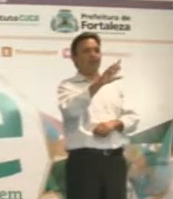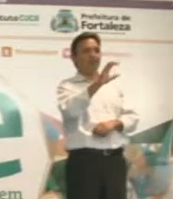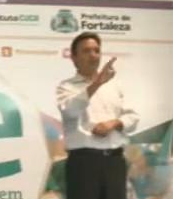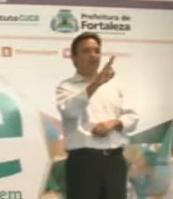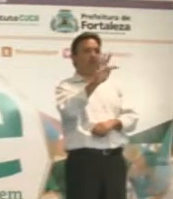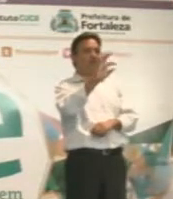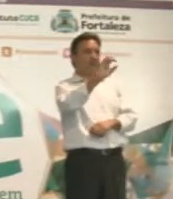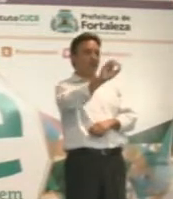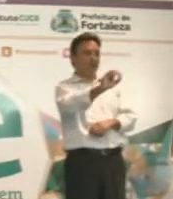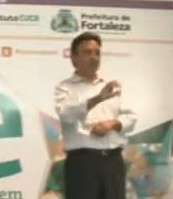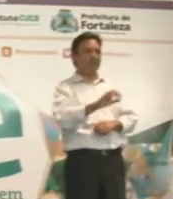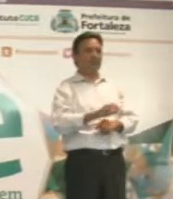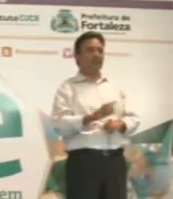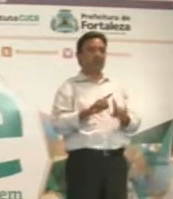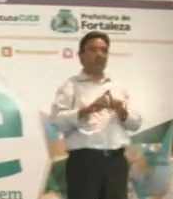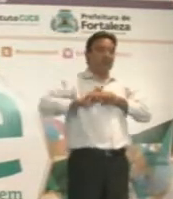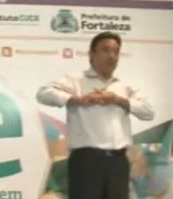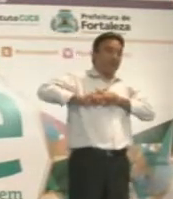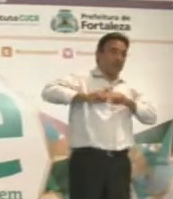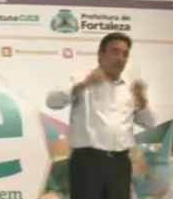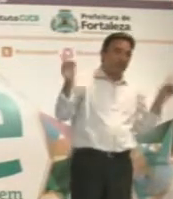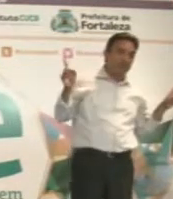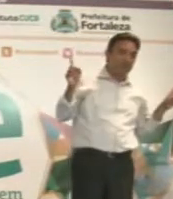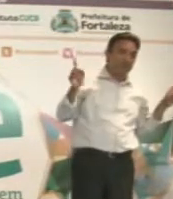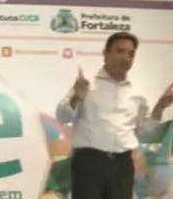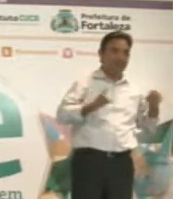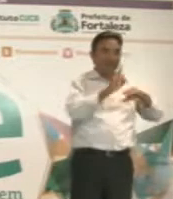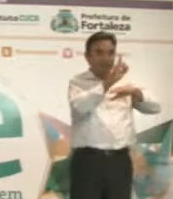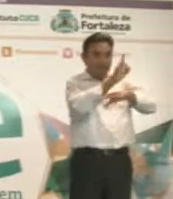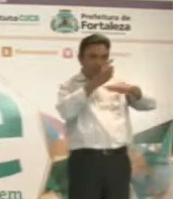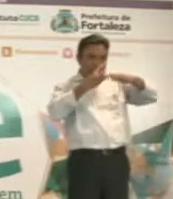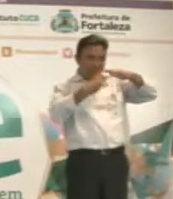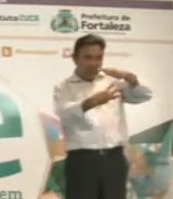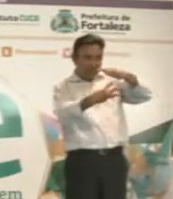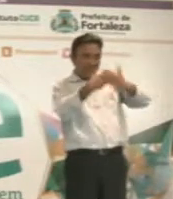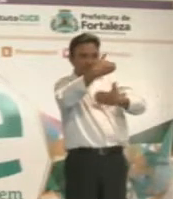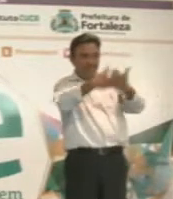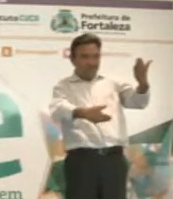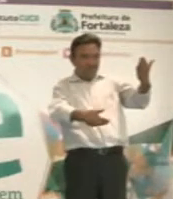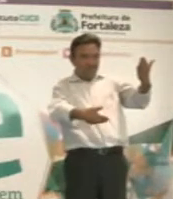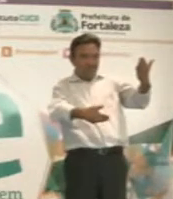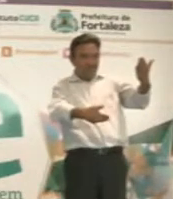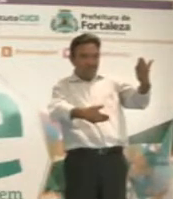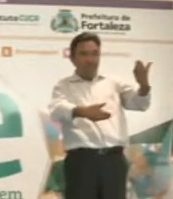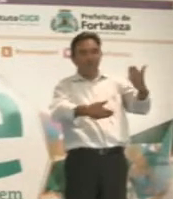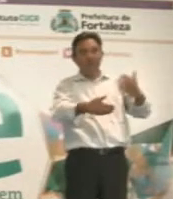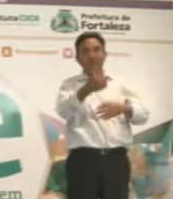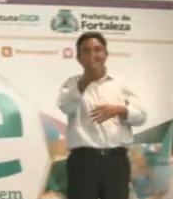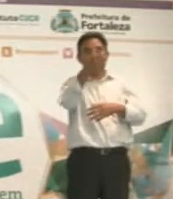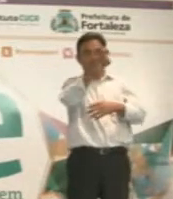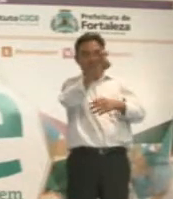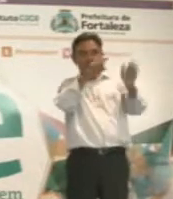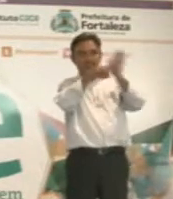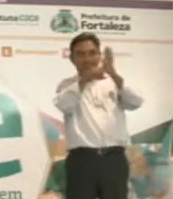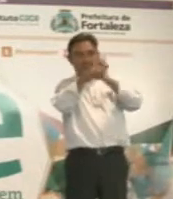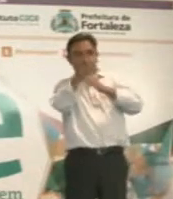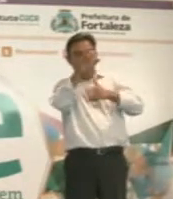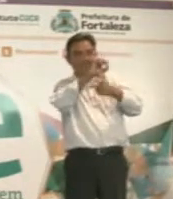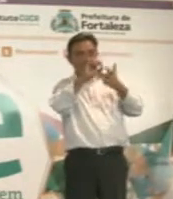Porém, agora, meu filho, um terço da prova do Enem, um terço das 15 questões,